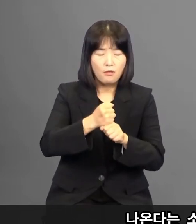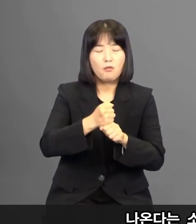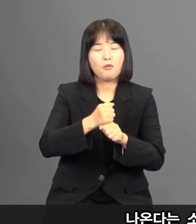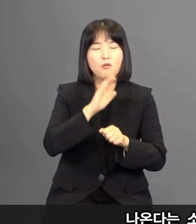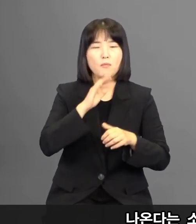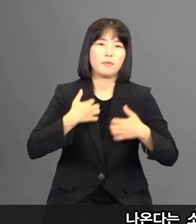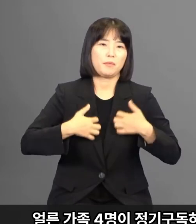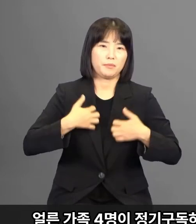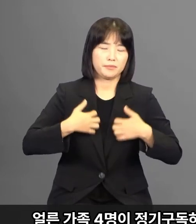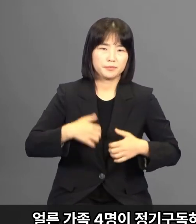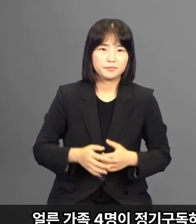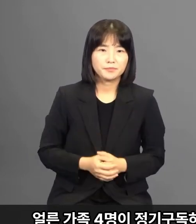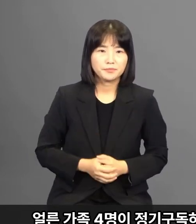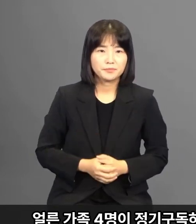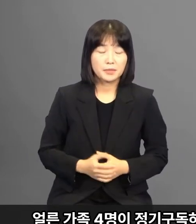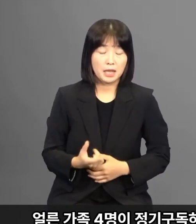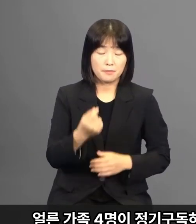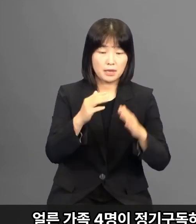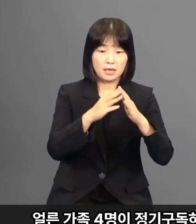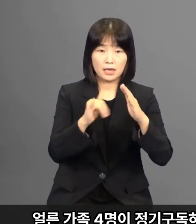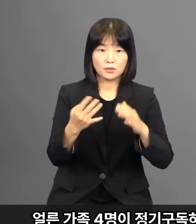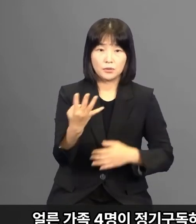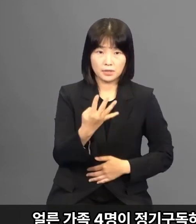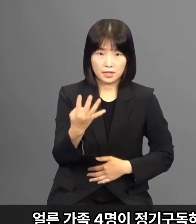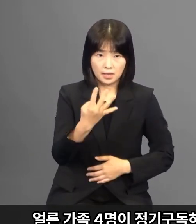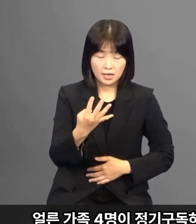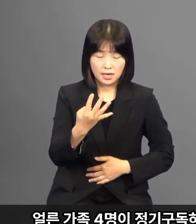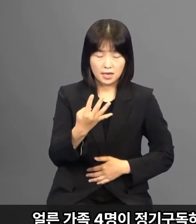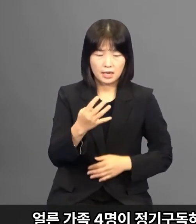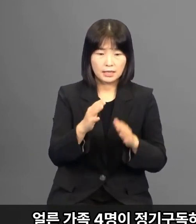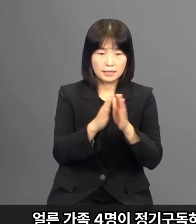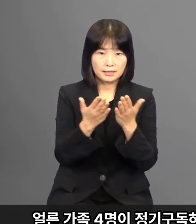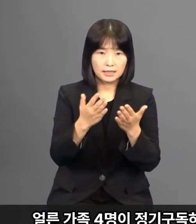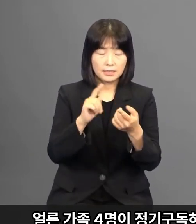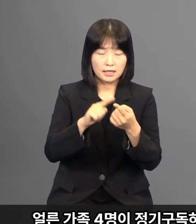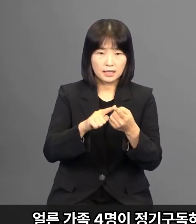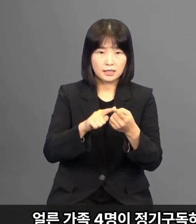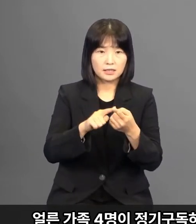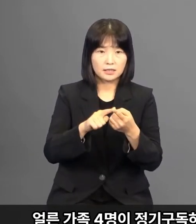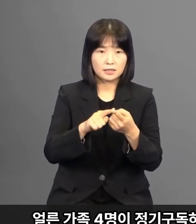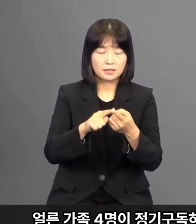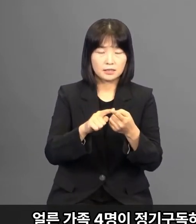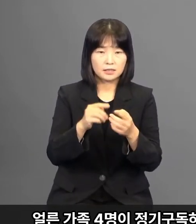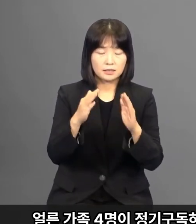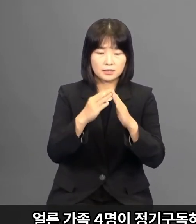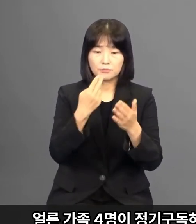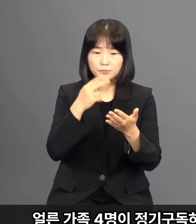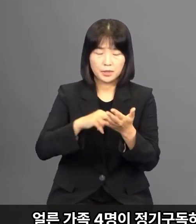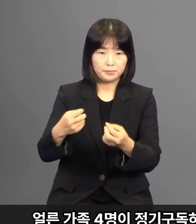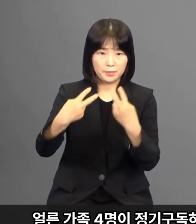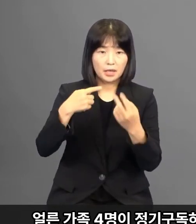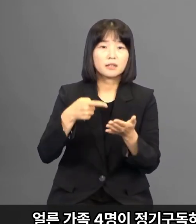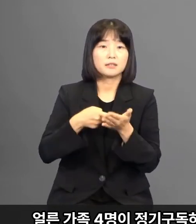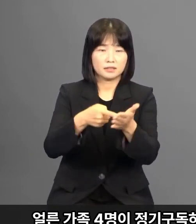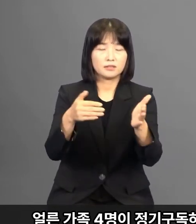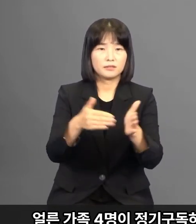반가웠습니다. 얼른 가족 4명이 묵상집을 정기구독하고 매일 말씀 함께 묵상을 시작했습니다.